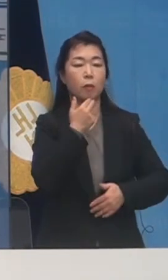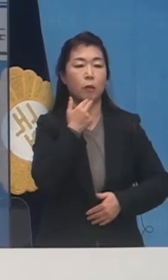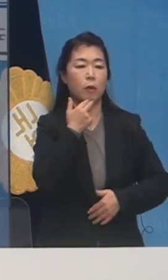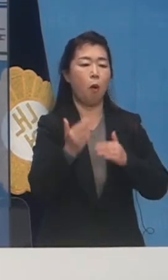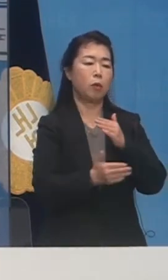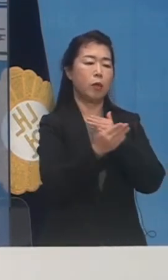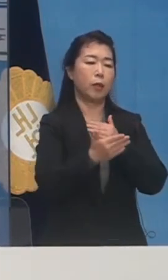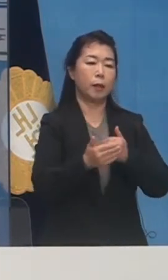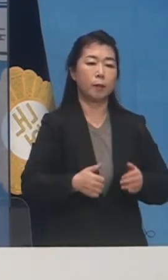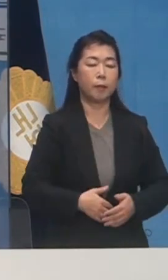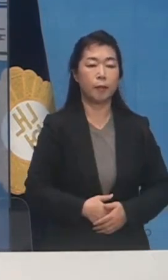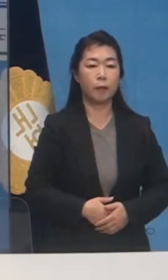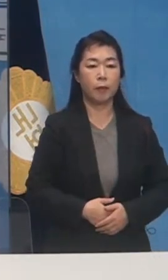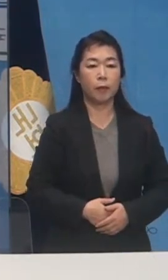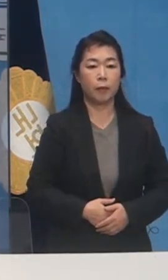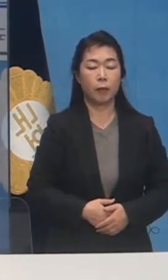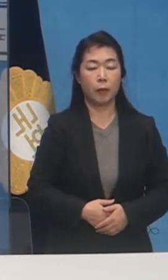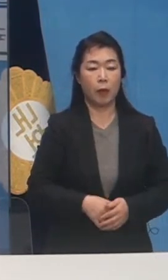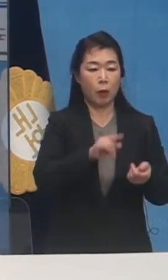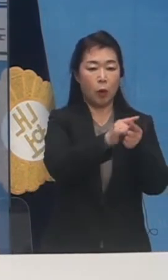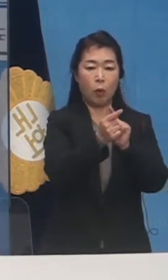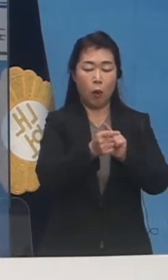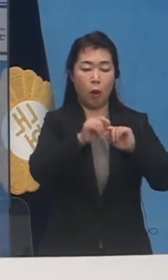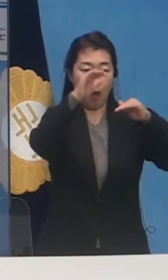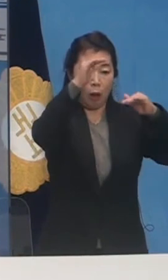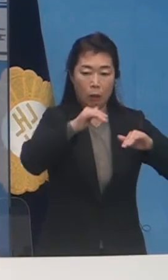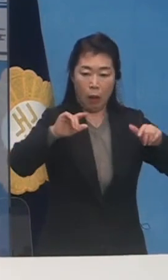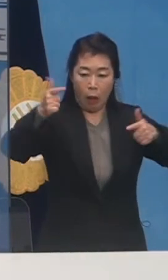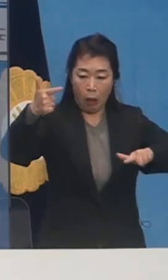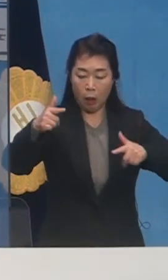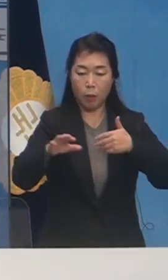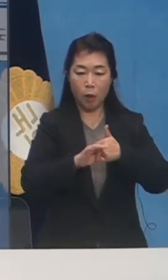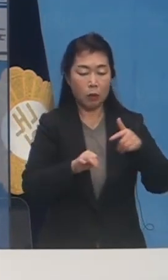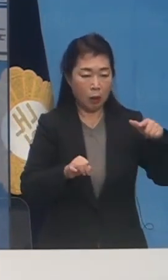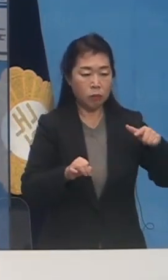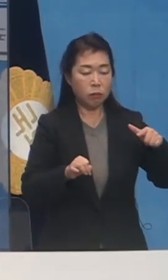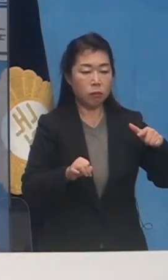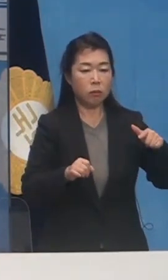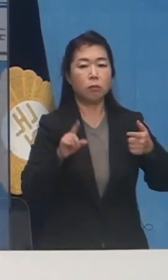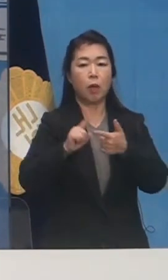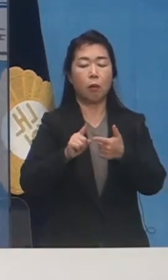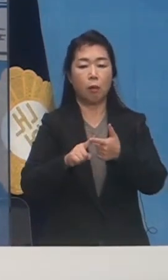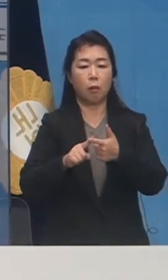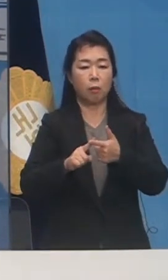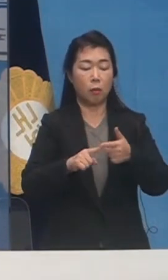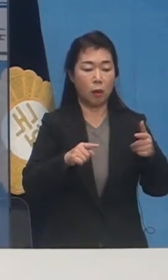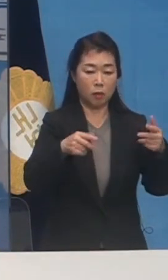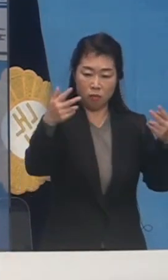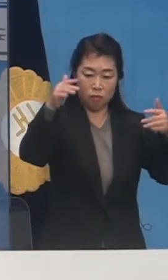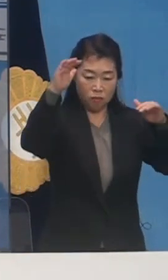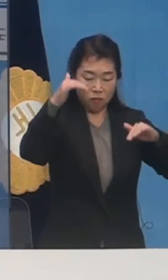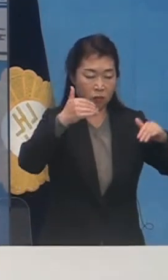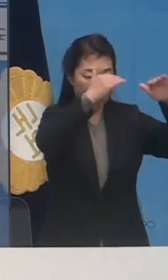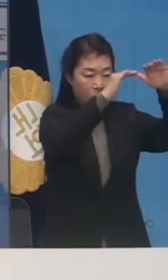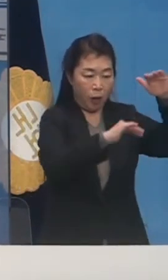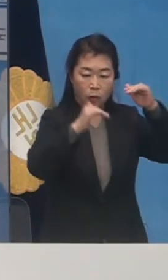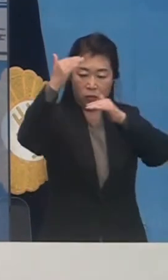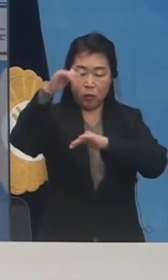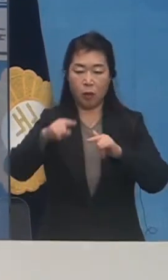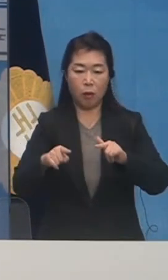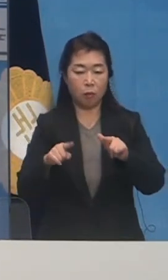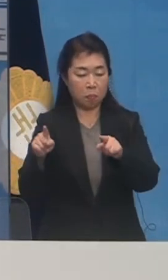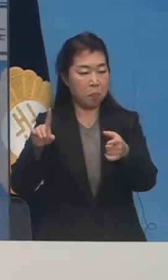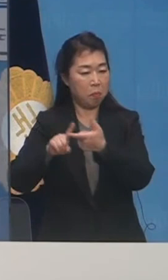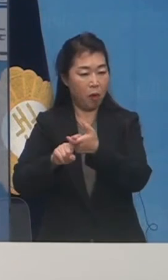조사였다. 가해자 간의 진술이 서로 엇갈림에도 노동지청은 그들의 진술 중 그들에게